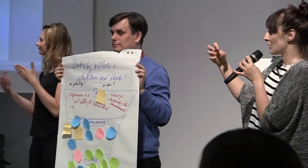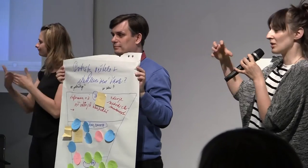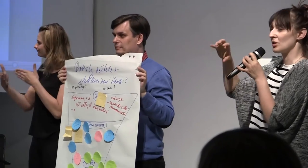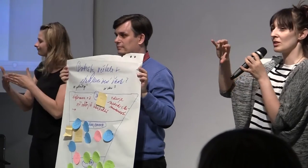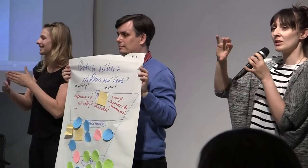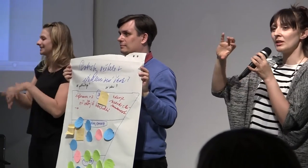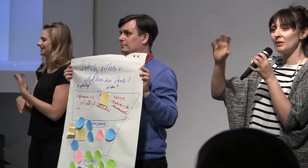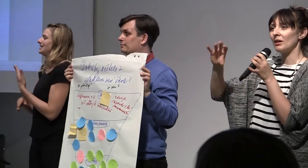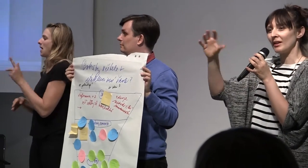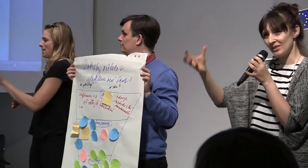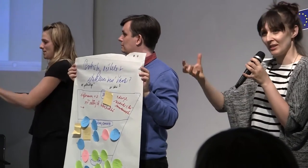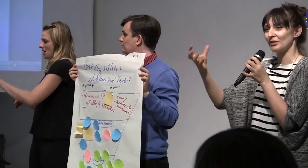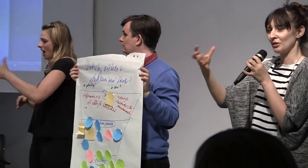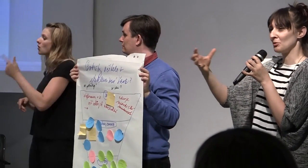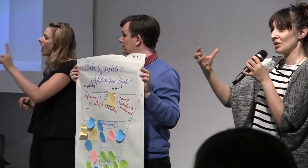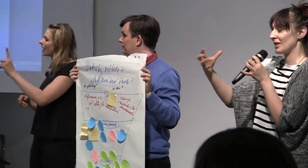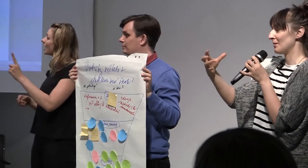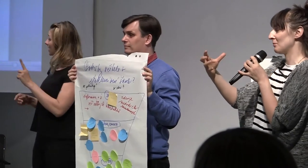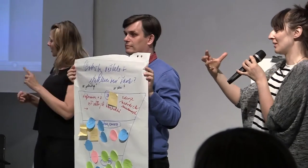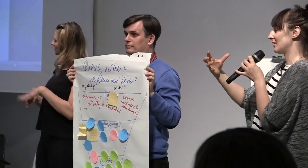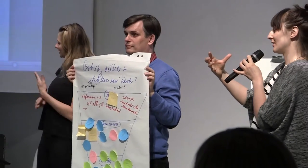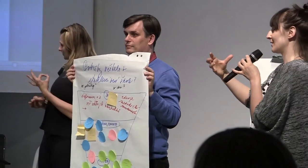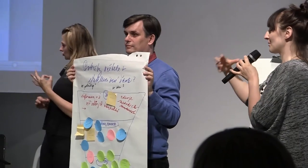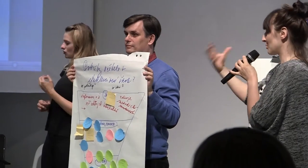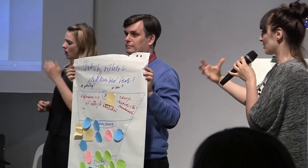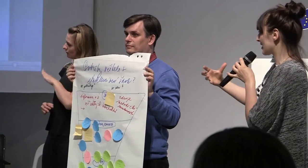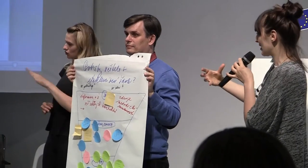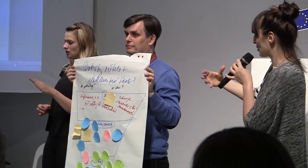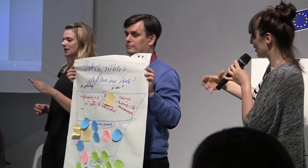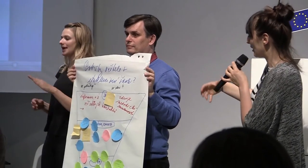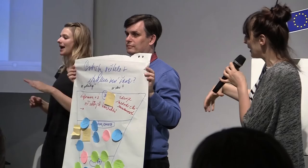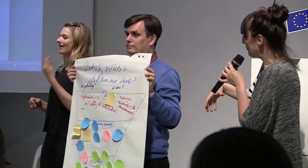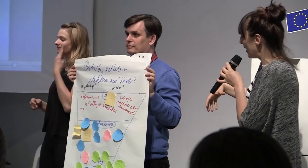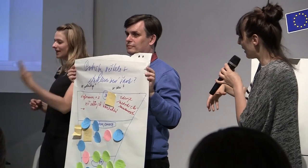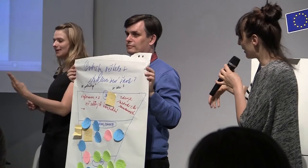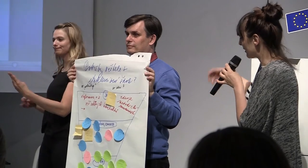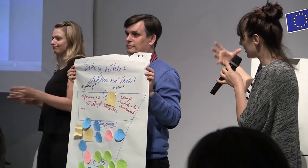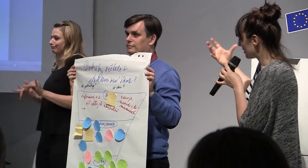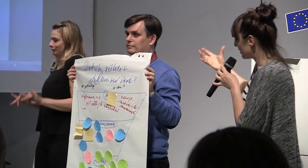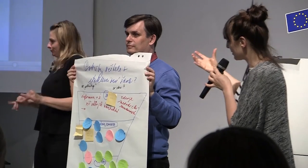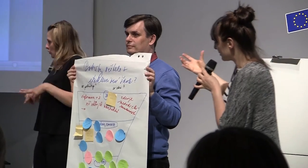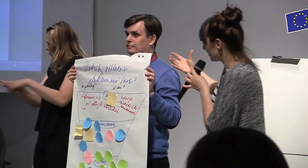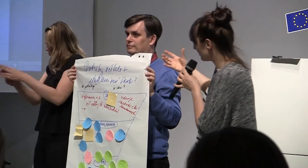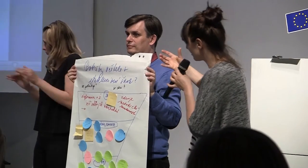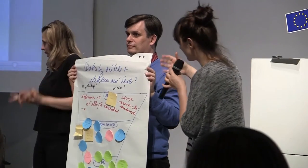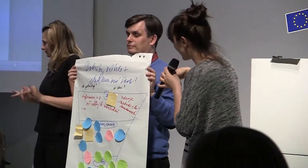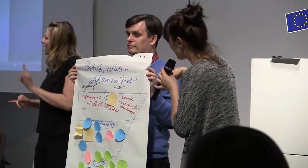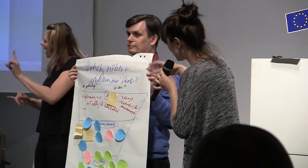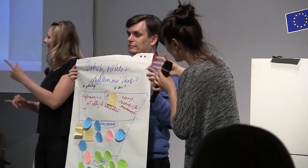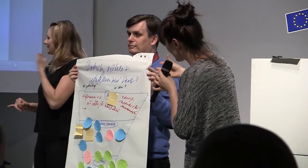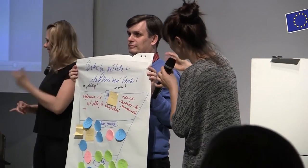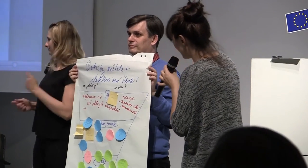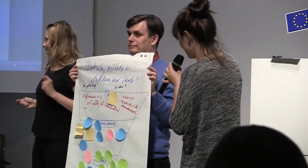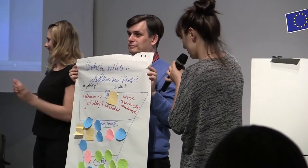cítit, že sice nevím, ale chci, a to je moc hezké zjištění. A